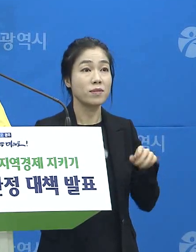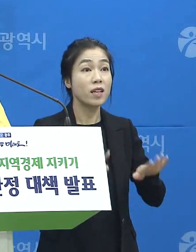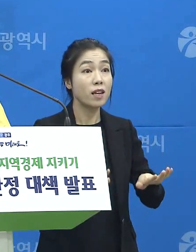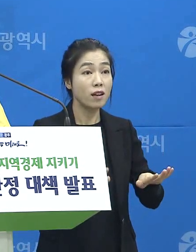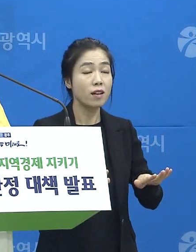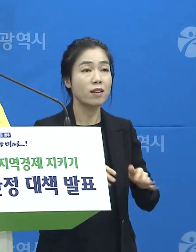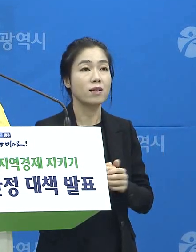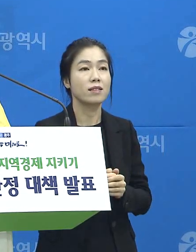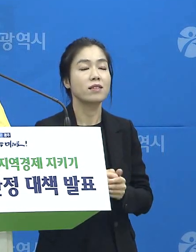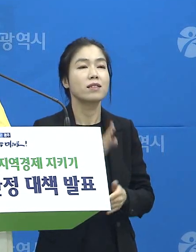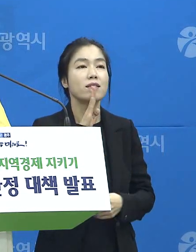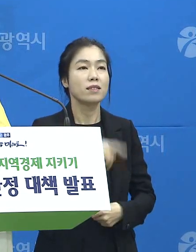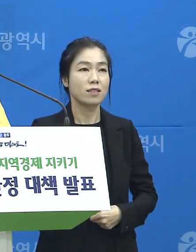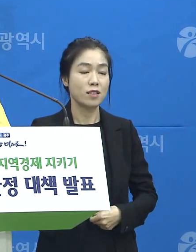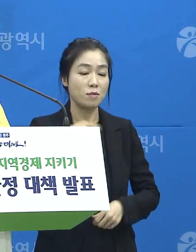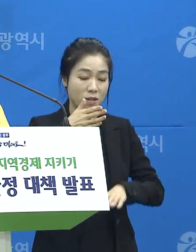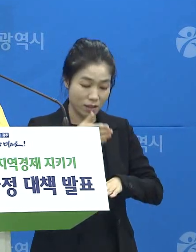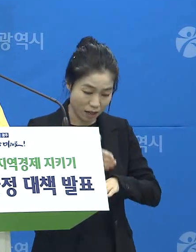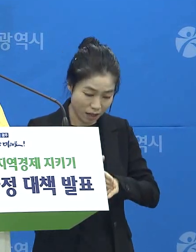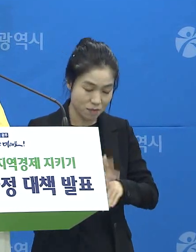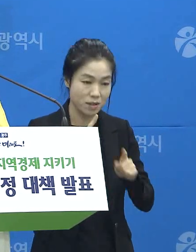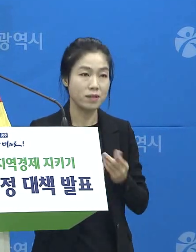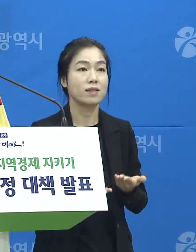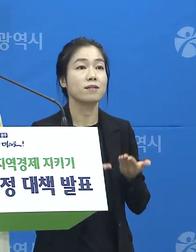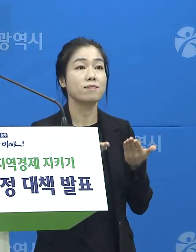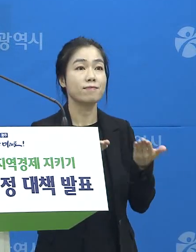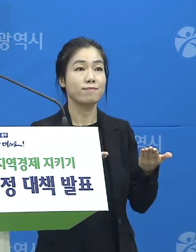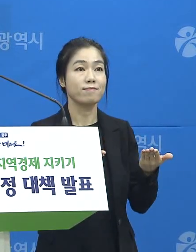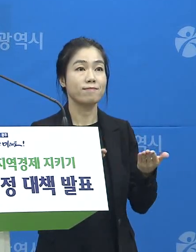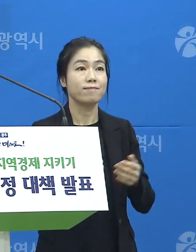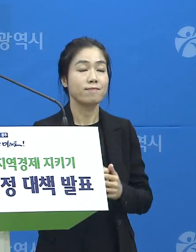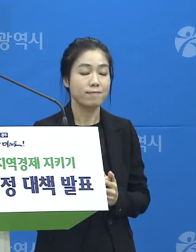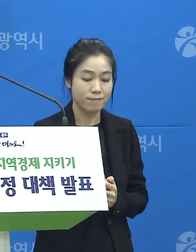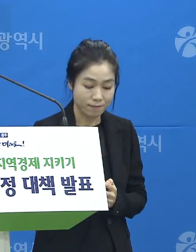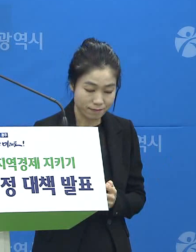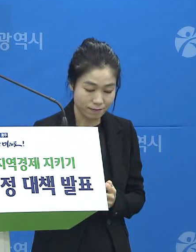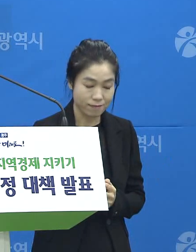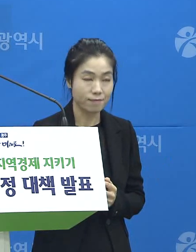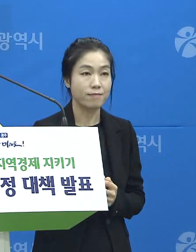자리를 빌어서 진심으로 감사를 드립니다.